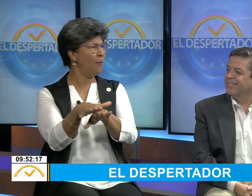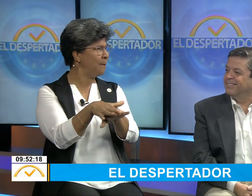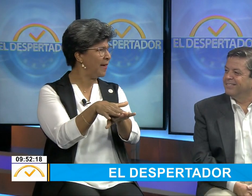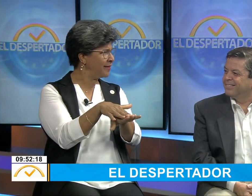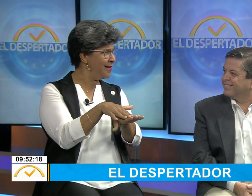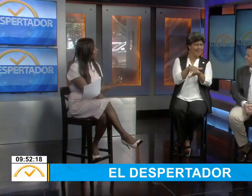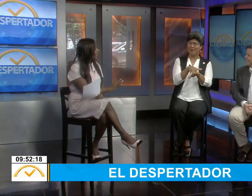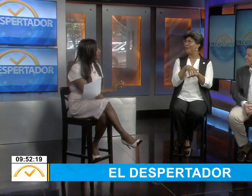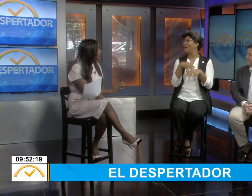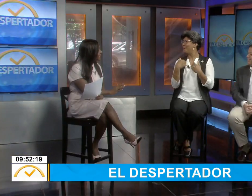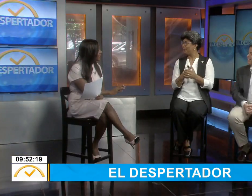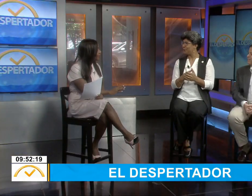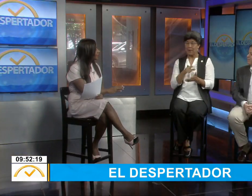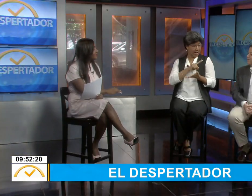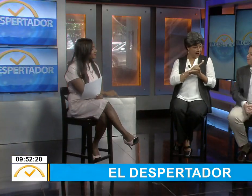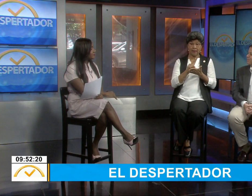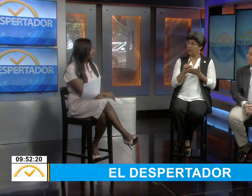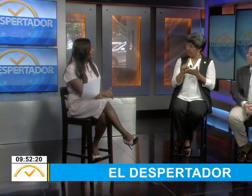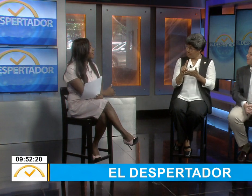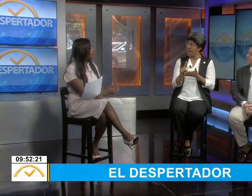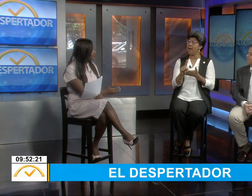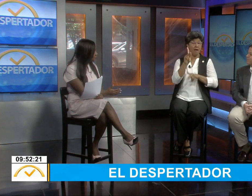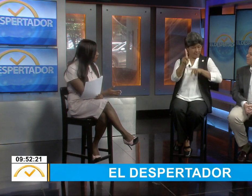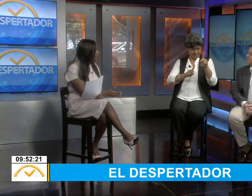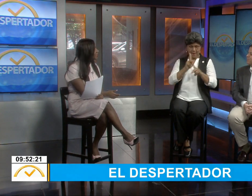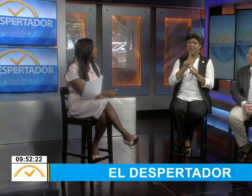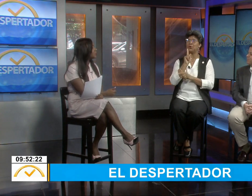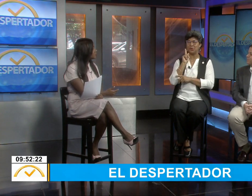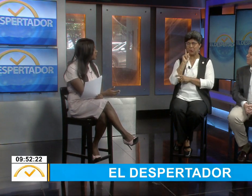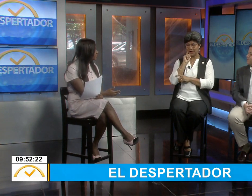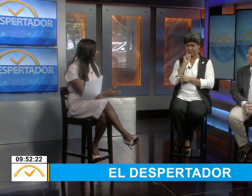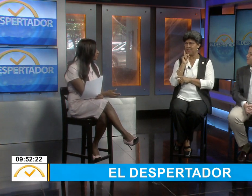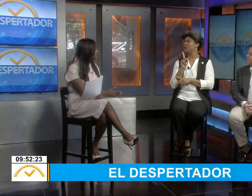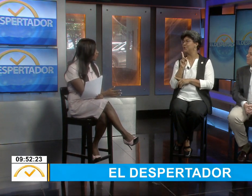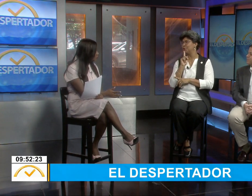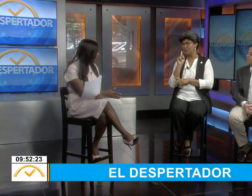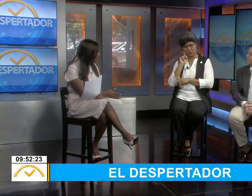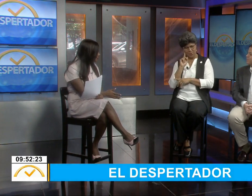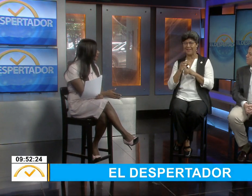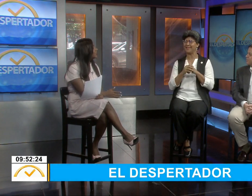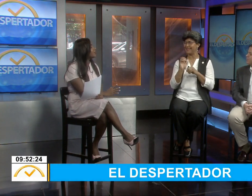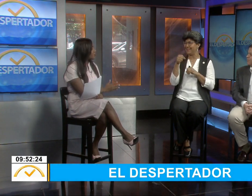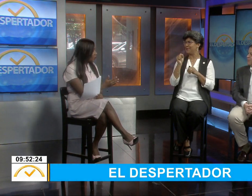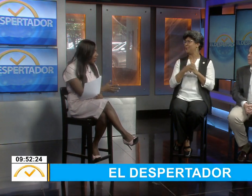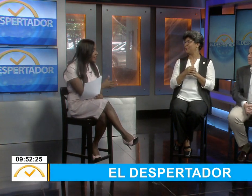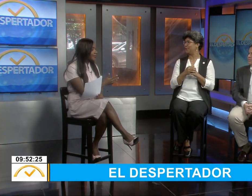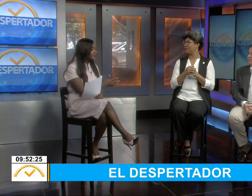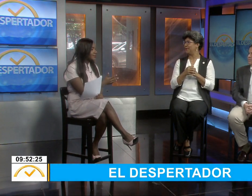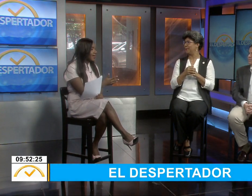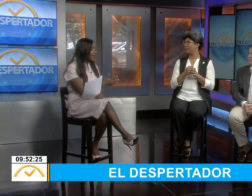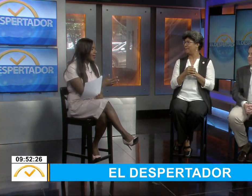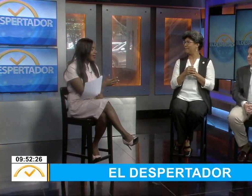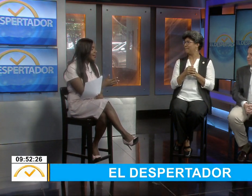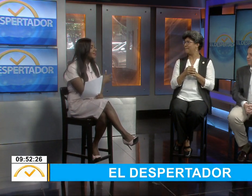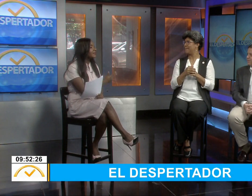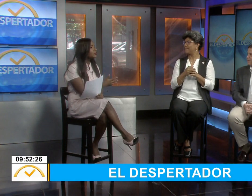vamos despacito. Esta semana, de las personas no oyentes, sordas, ¿cuál es el reto